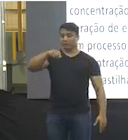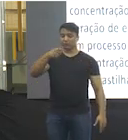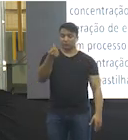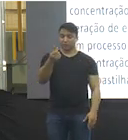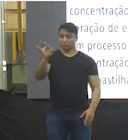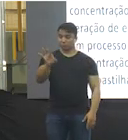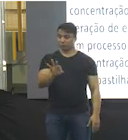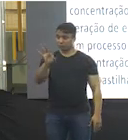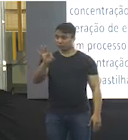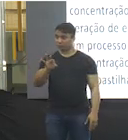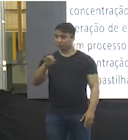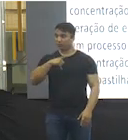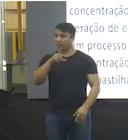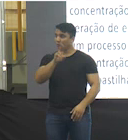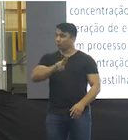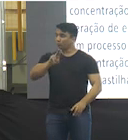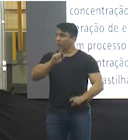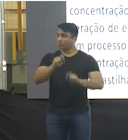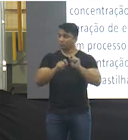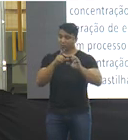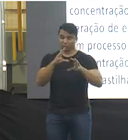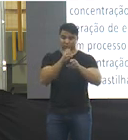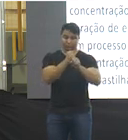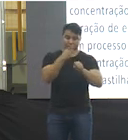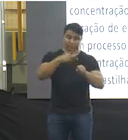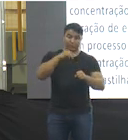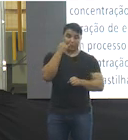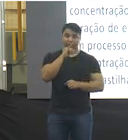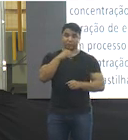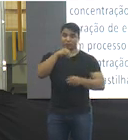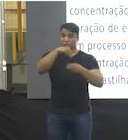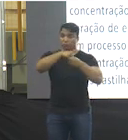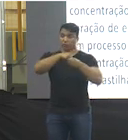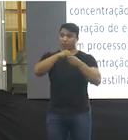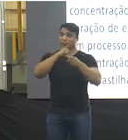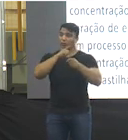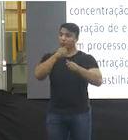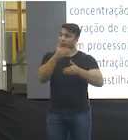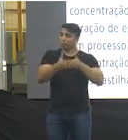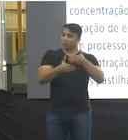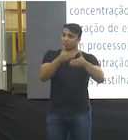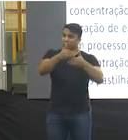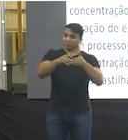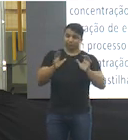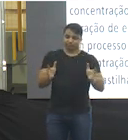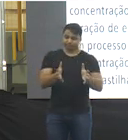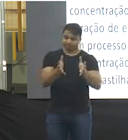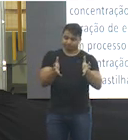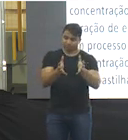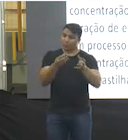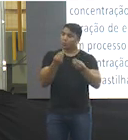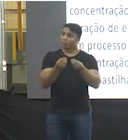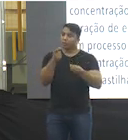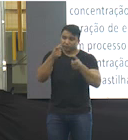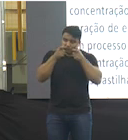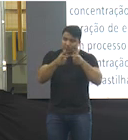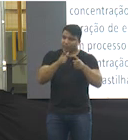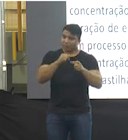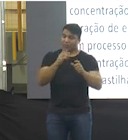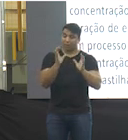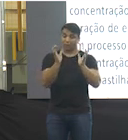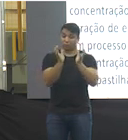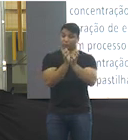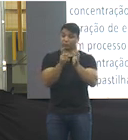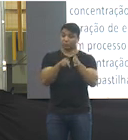0,7%. Para ser utilizado na geração de energia nuclear, o minério é submetido a um processo de enriquecimento, visando aumentar a concentração